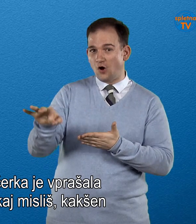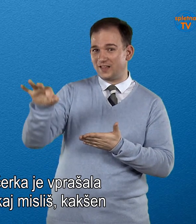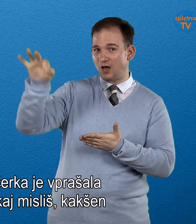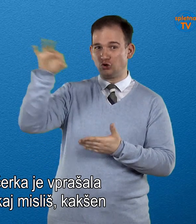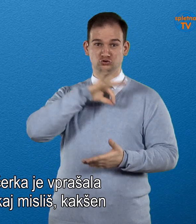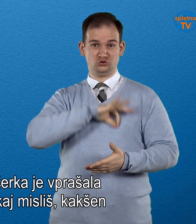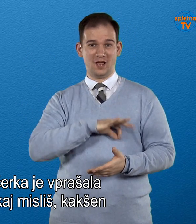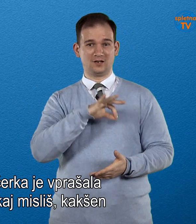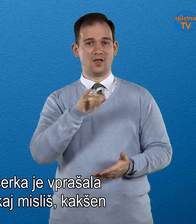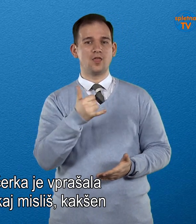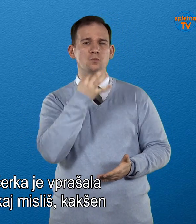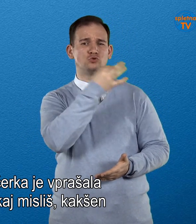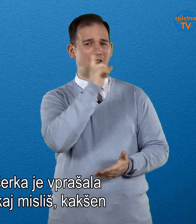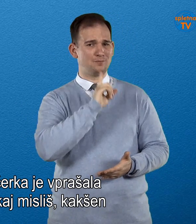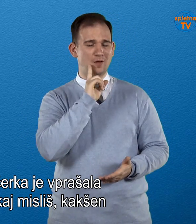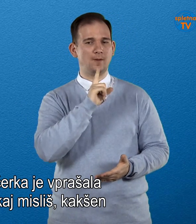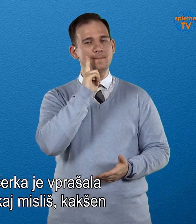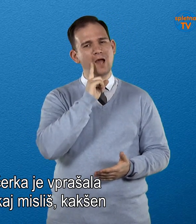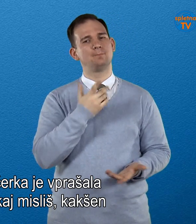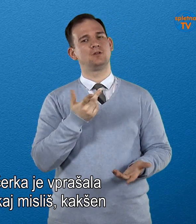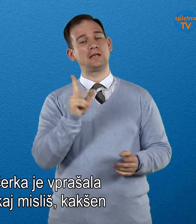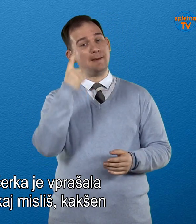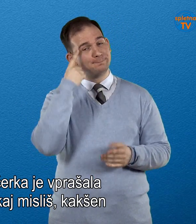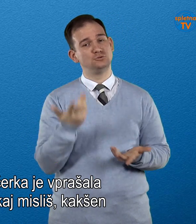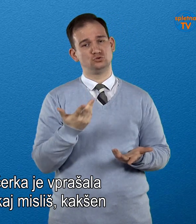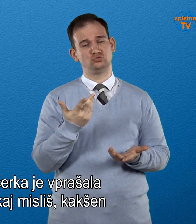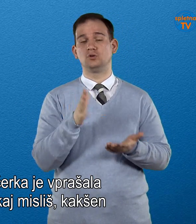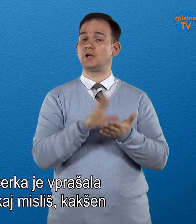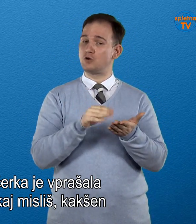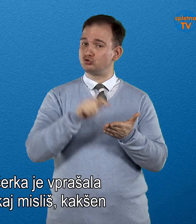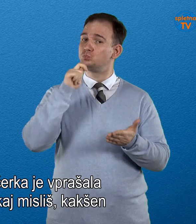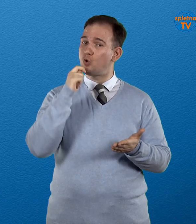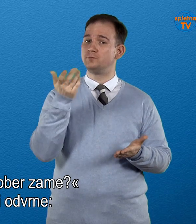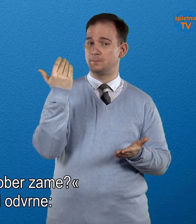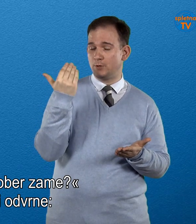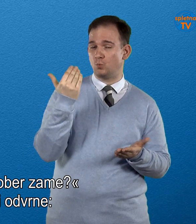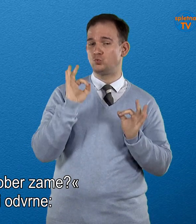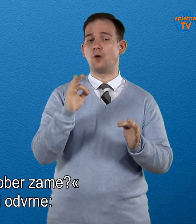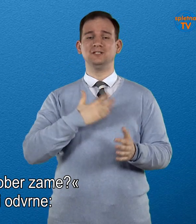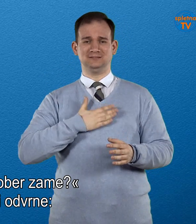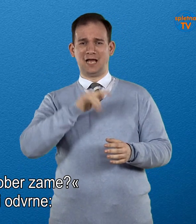Odraščujoča hčerka je vprašala mamo: Mami, kaj misliš, kakšen mož bi bil dober zame?